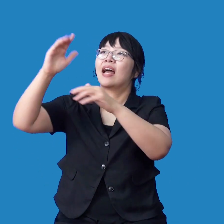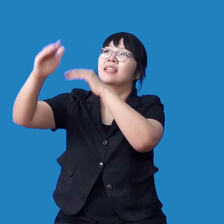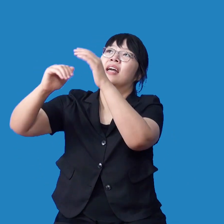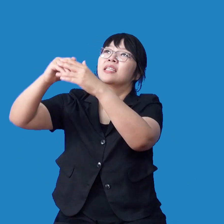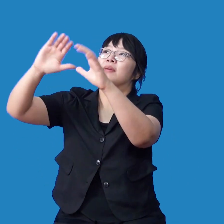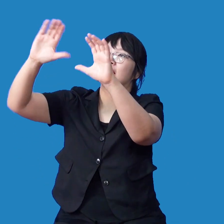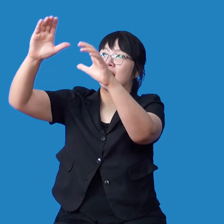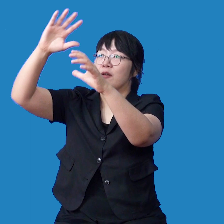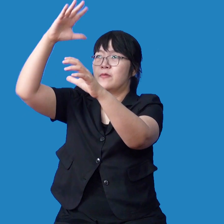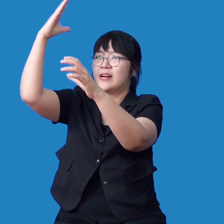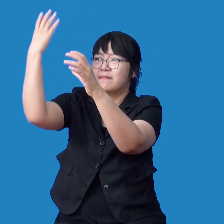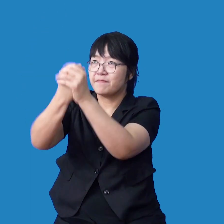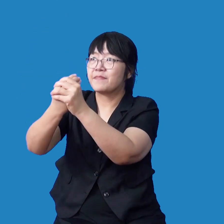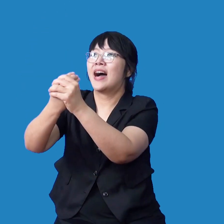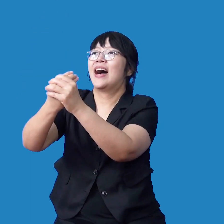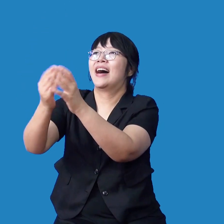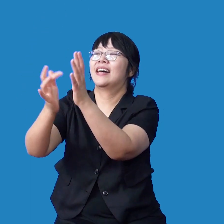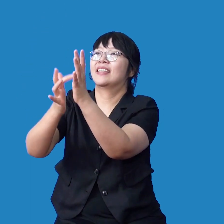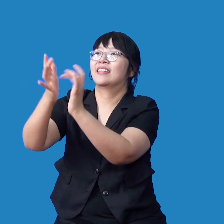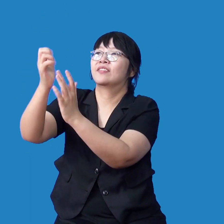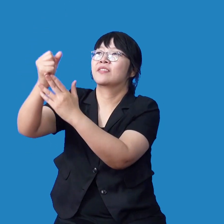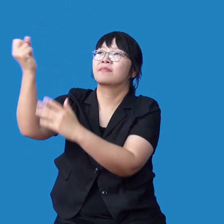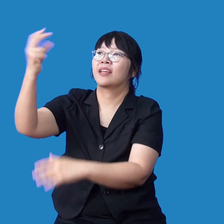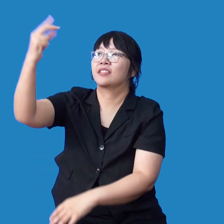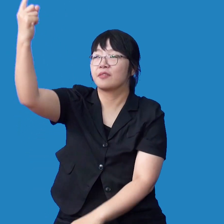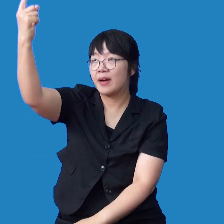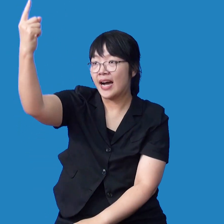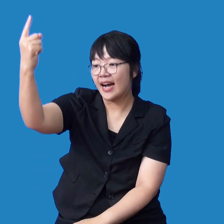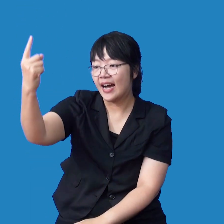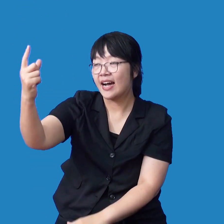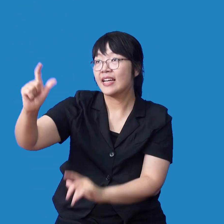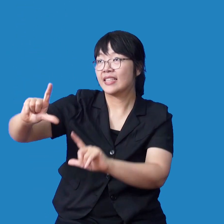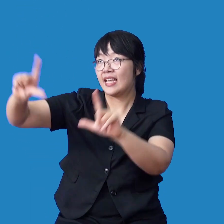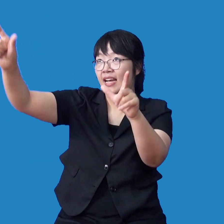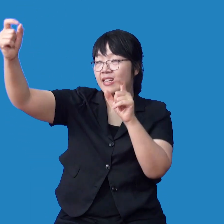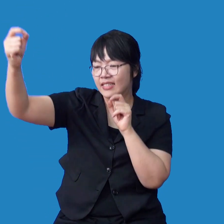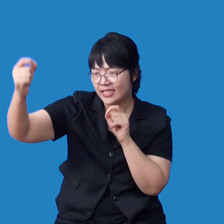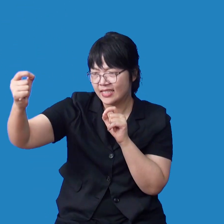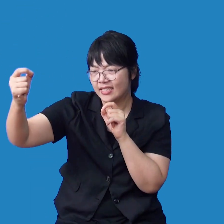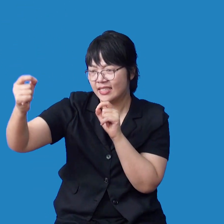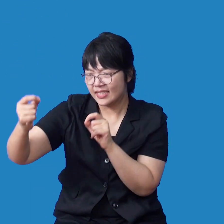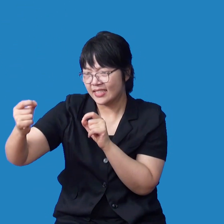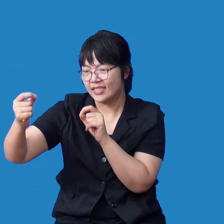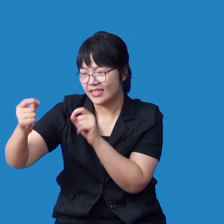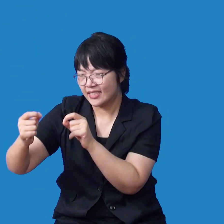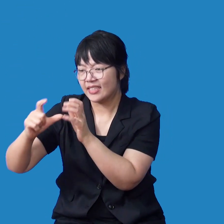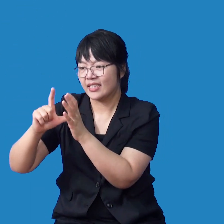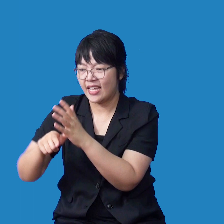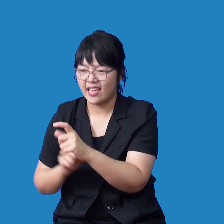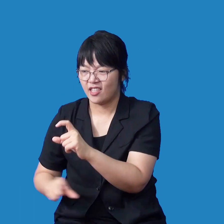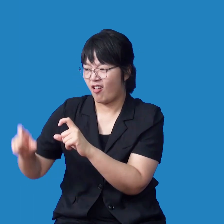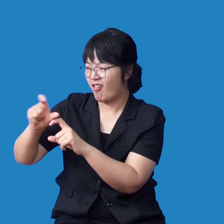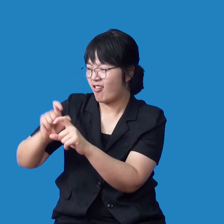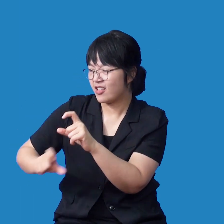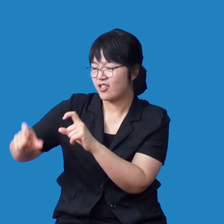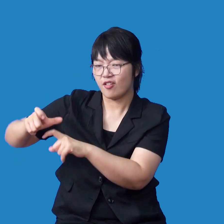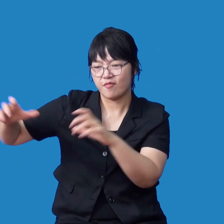나라가 완성되고 역사가 완성되는 그때가 가까움을 볼수록 더욱 모이기를